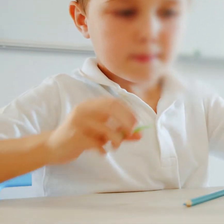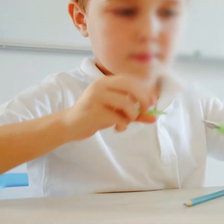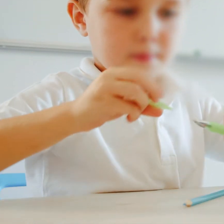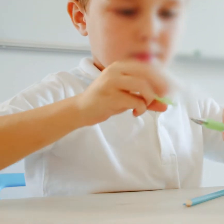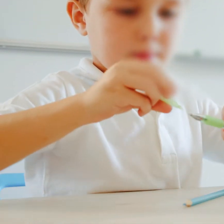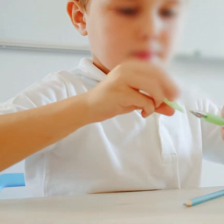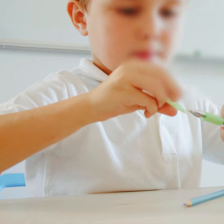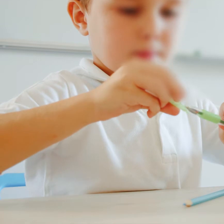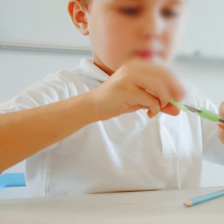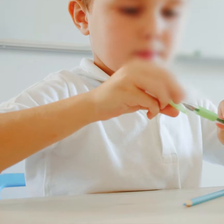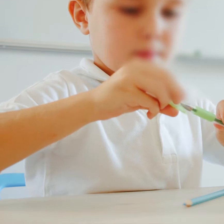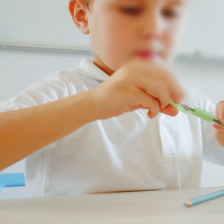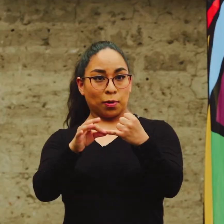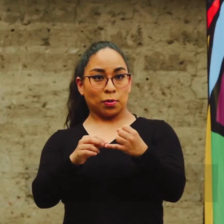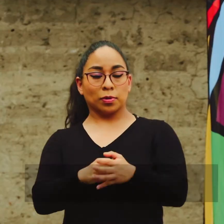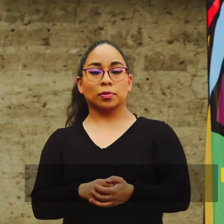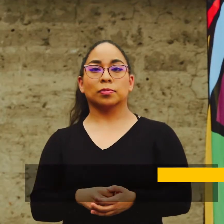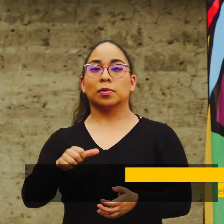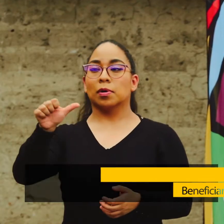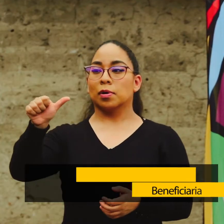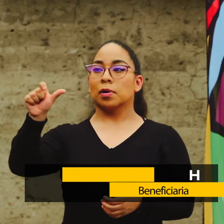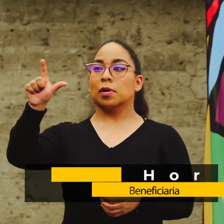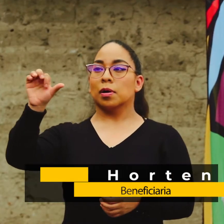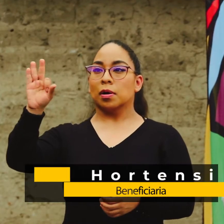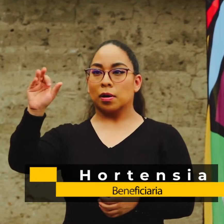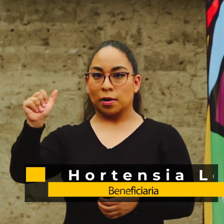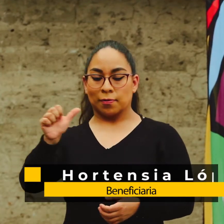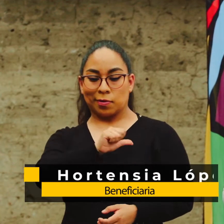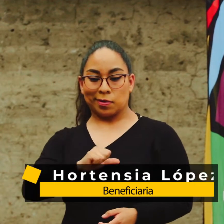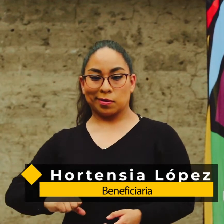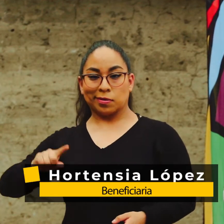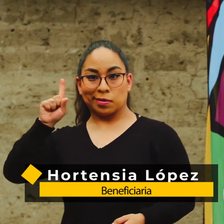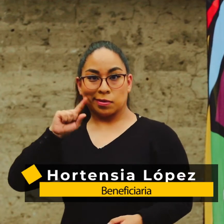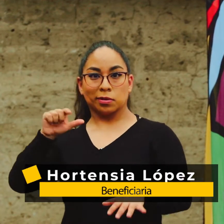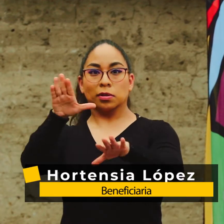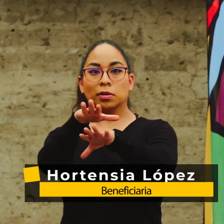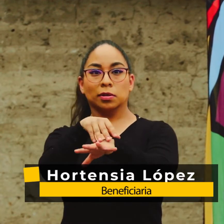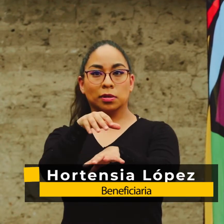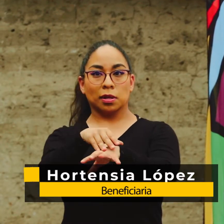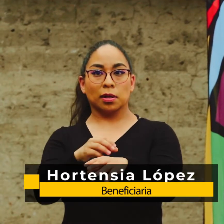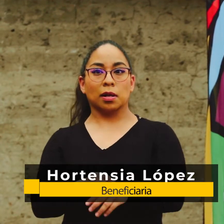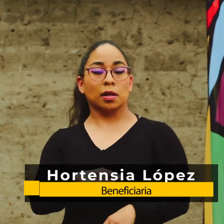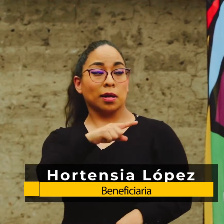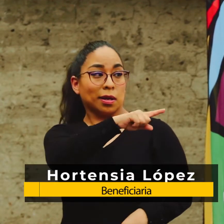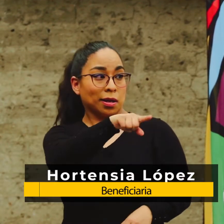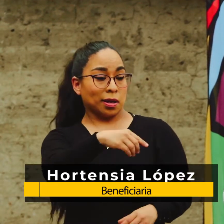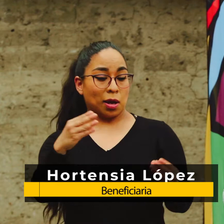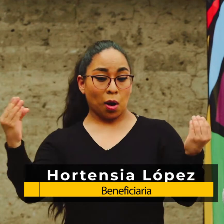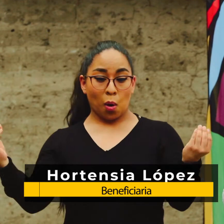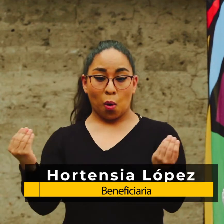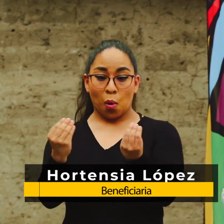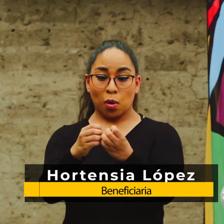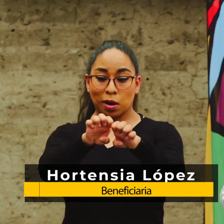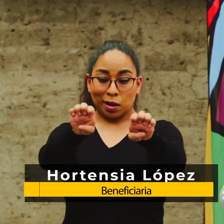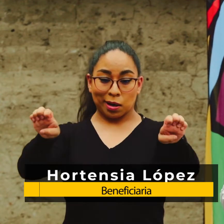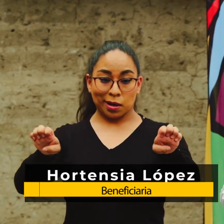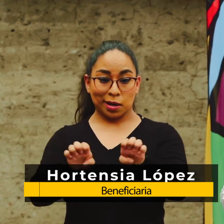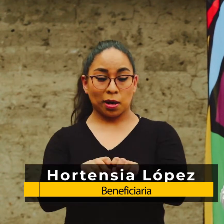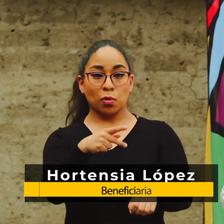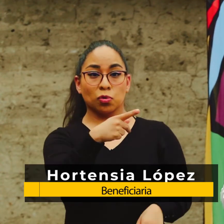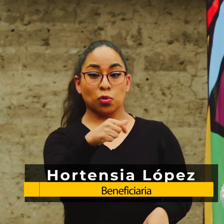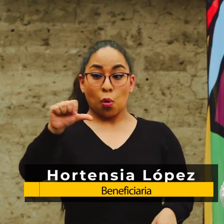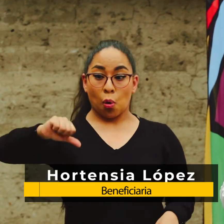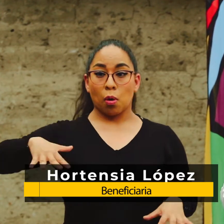maestra Alfa Eliana González Magallanes, alcaldesa de Tlalpan, que junto con su equipo de trabajo hoy cambian